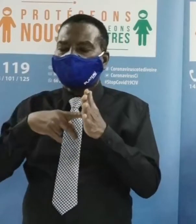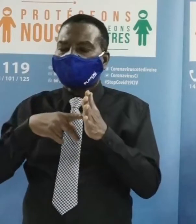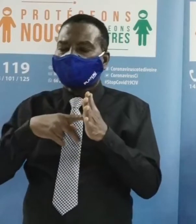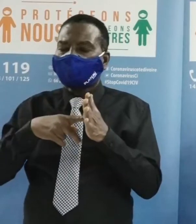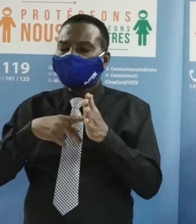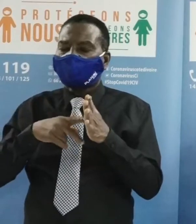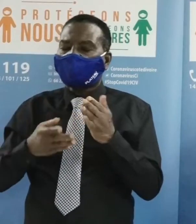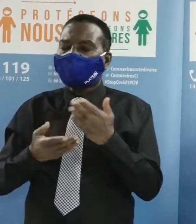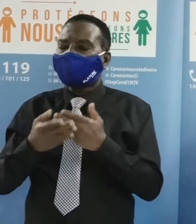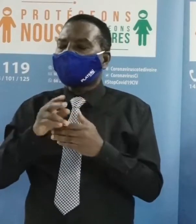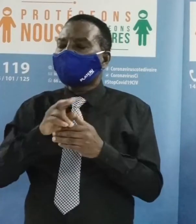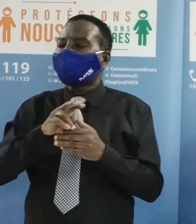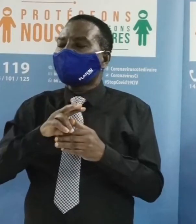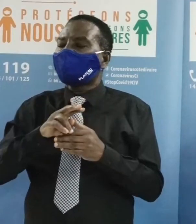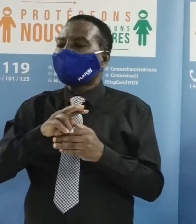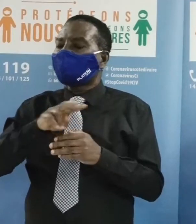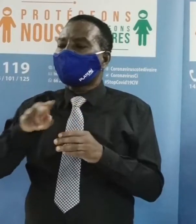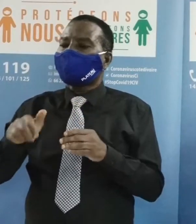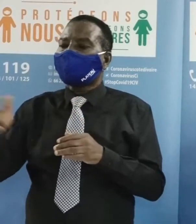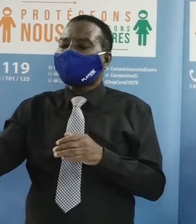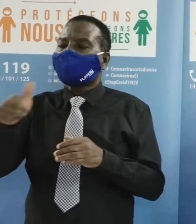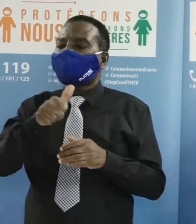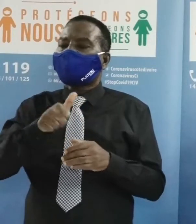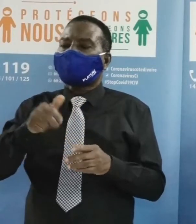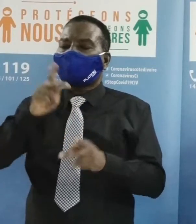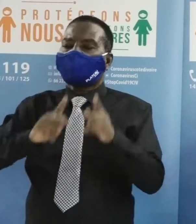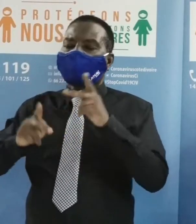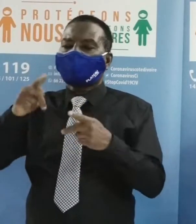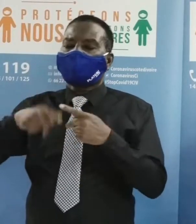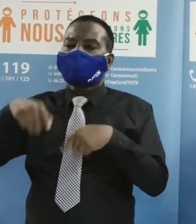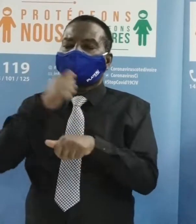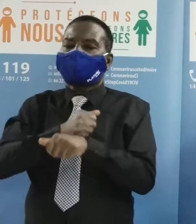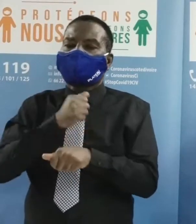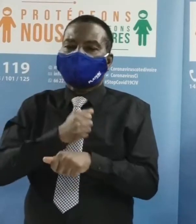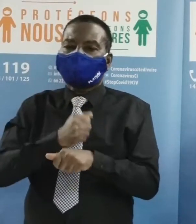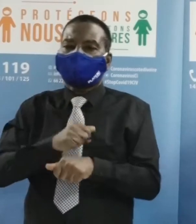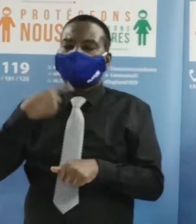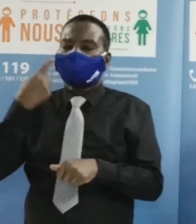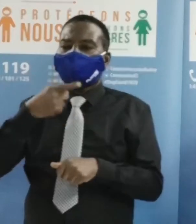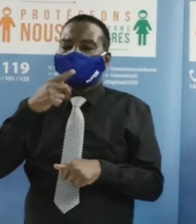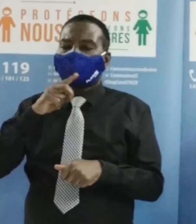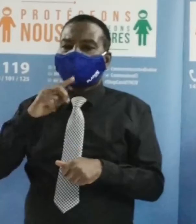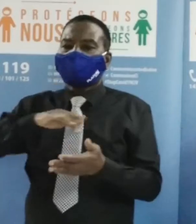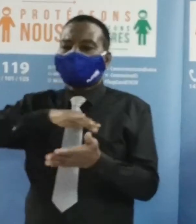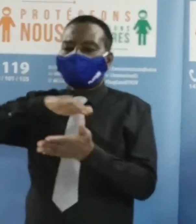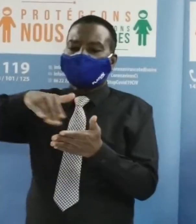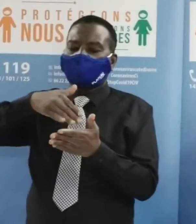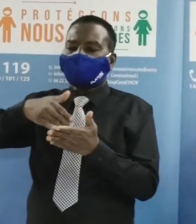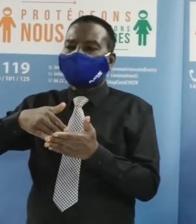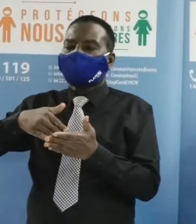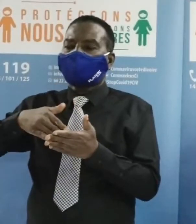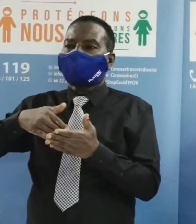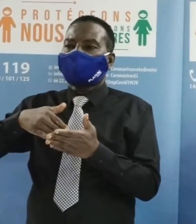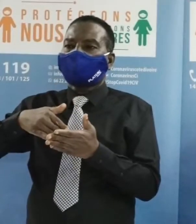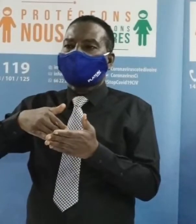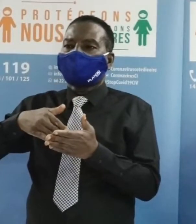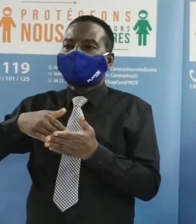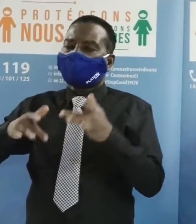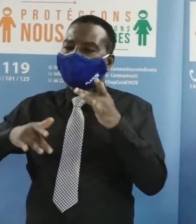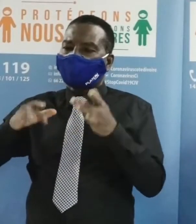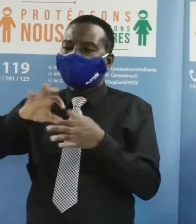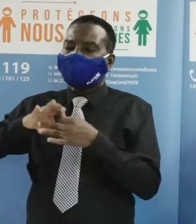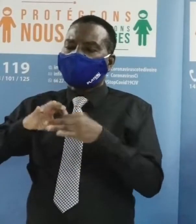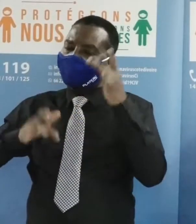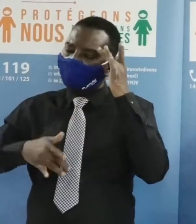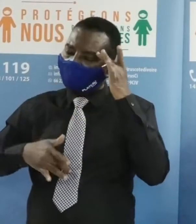même que les populations à abidjan qui est l'épicentre donc de l'endémie